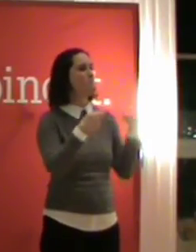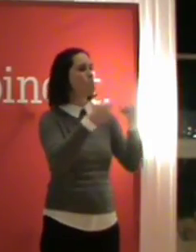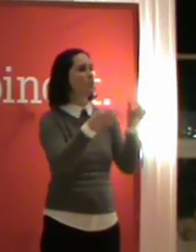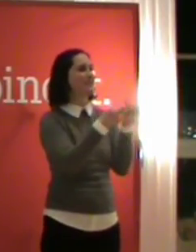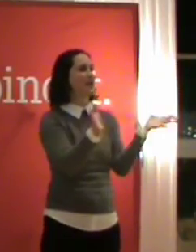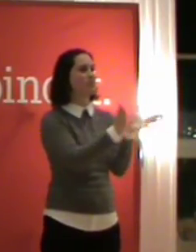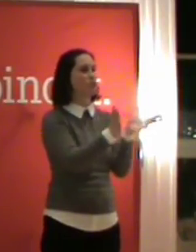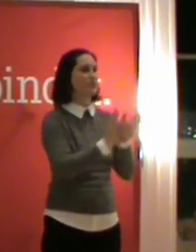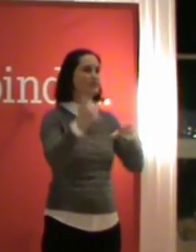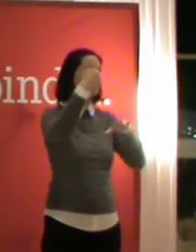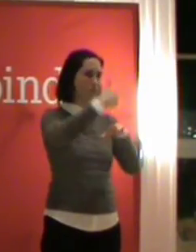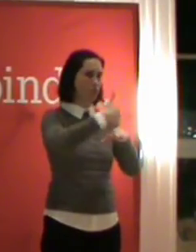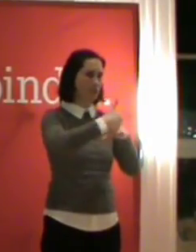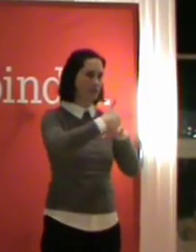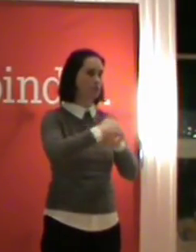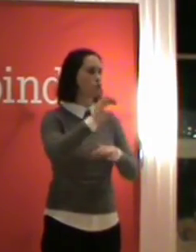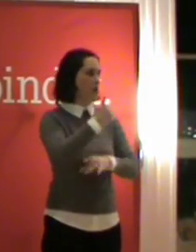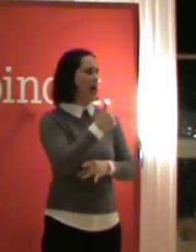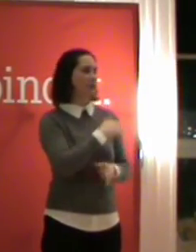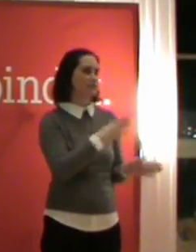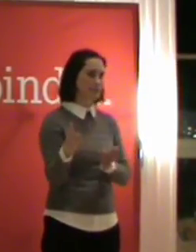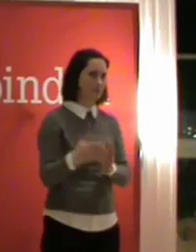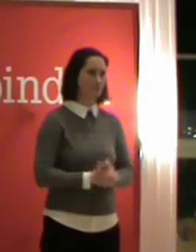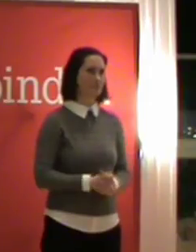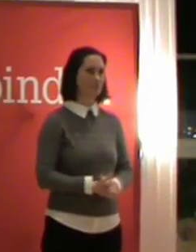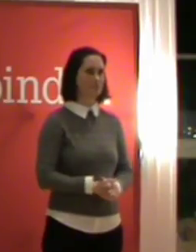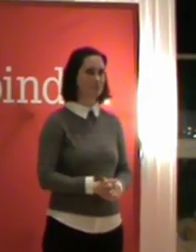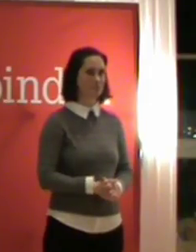Bundestagsfraktion, dem Herrn Bartsch, das Wort zu geben. Bitte, Peter.